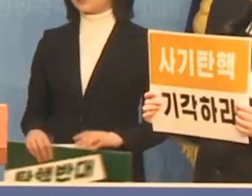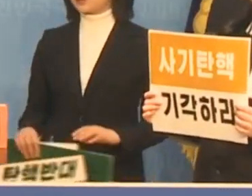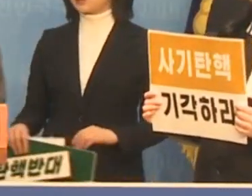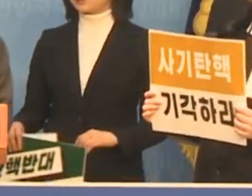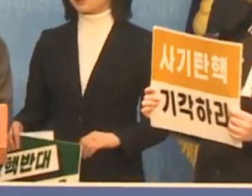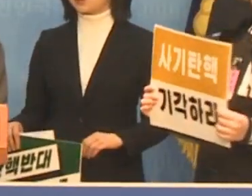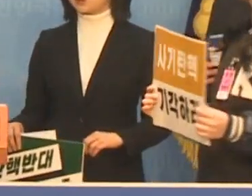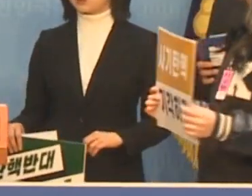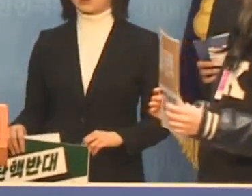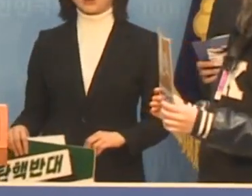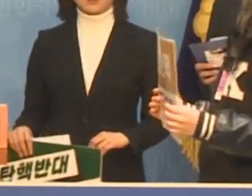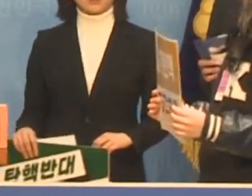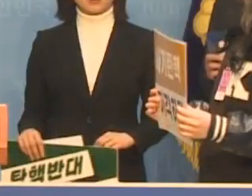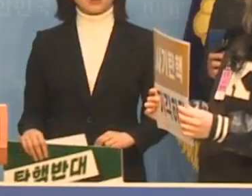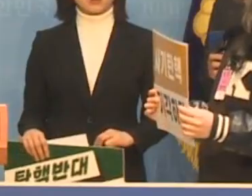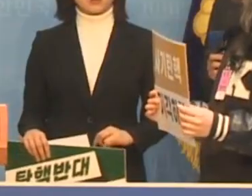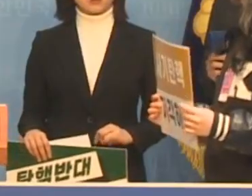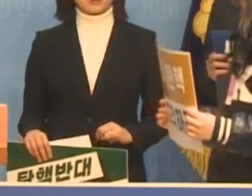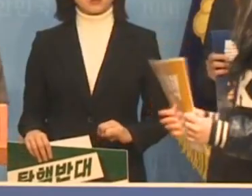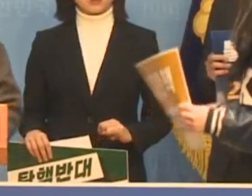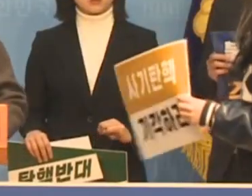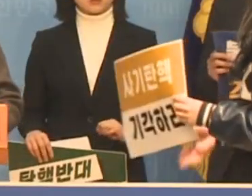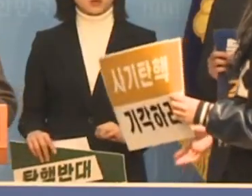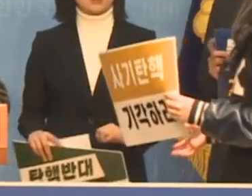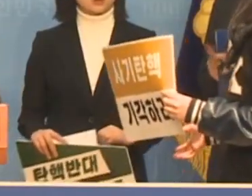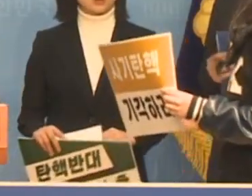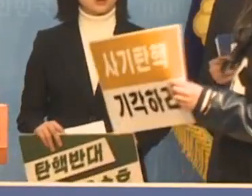연습할 때는